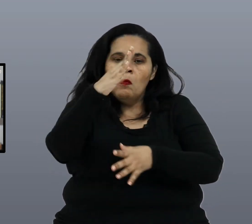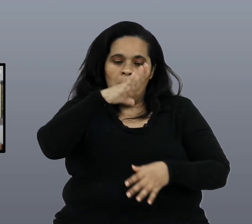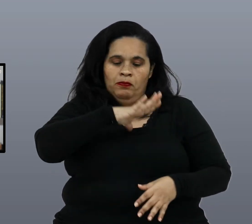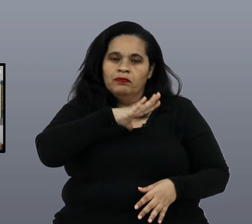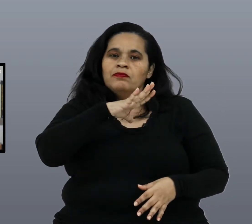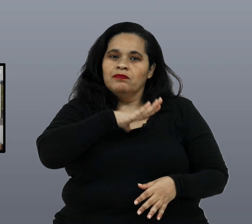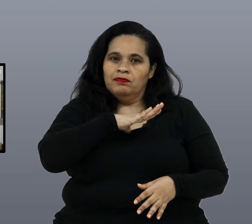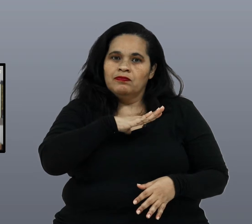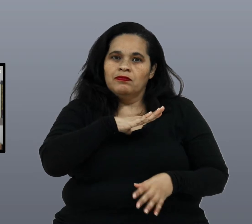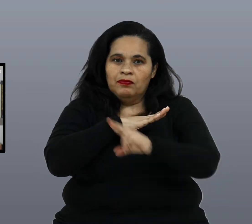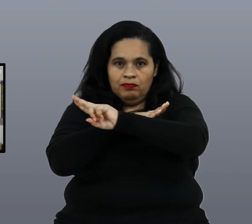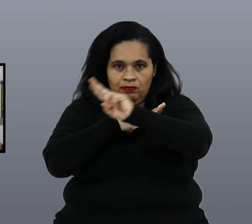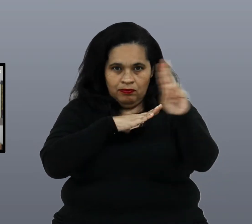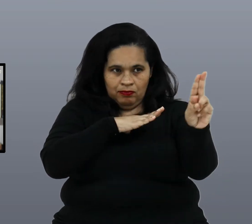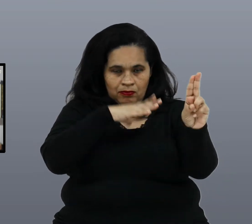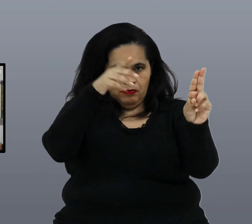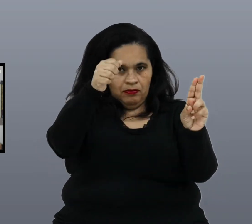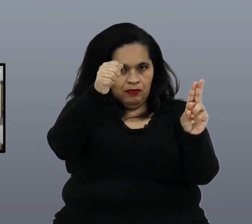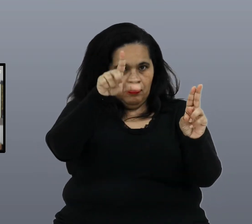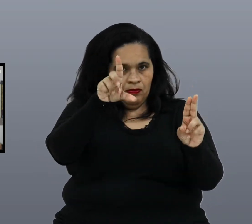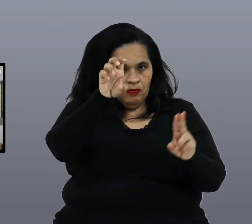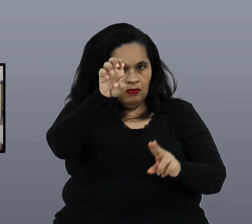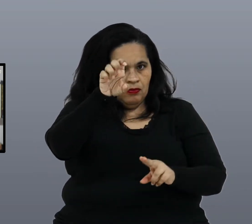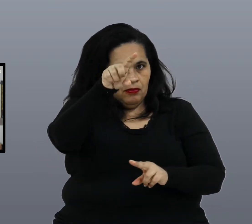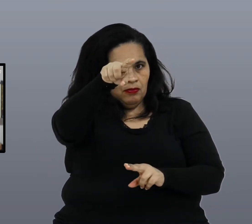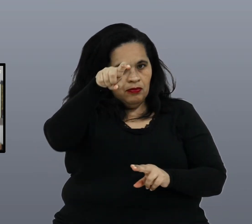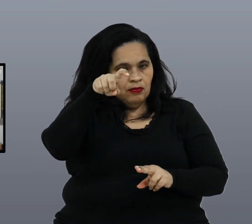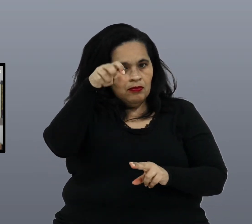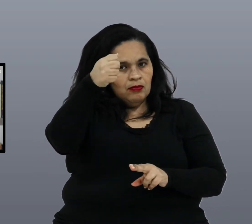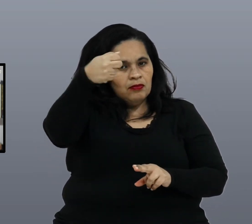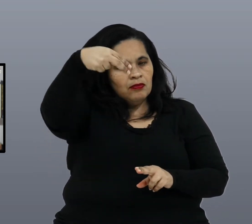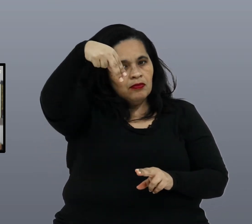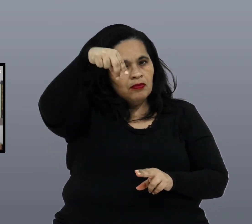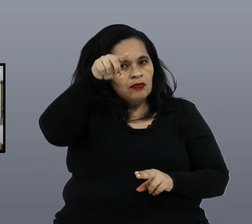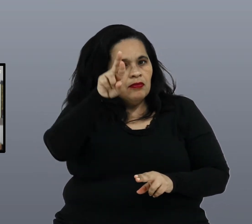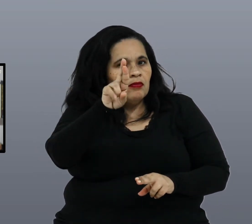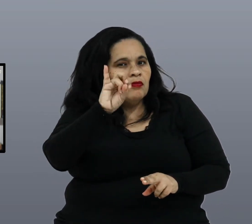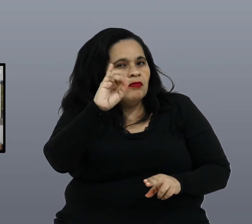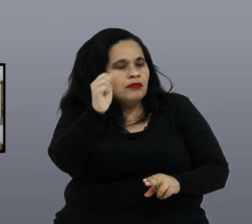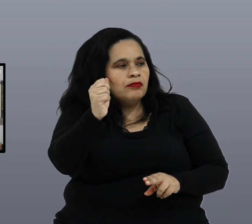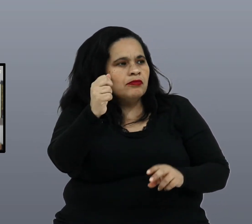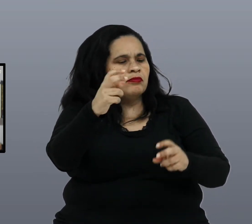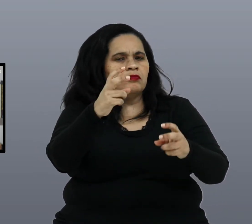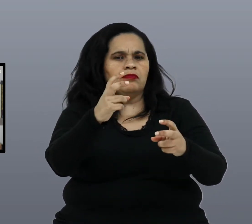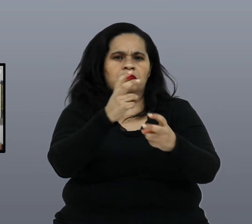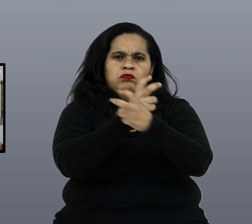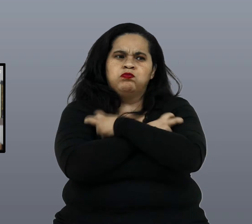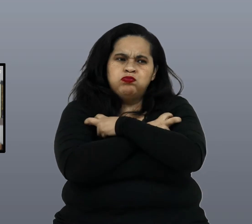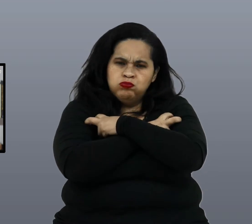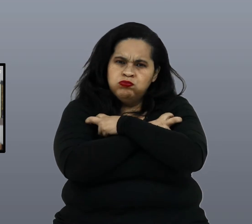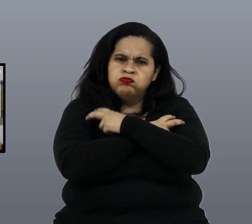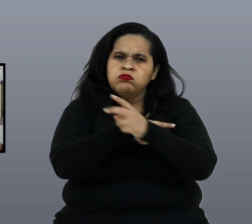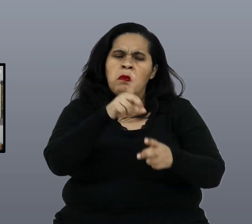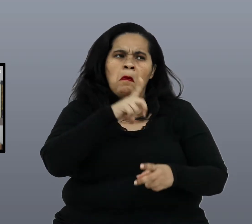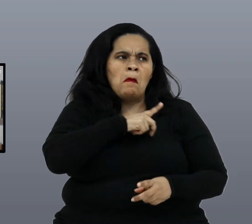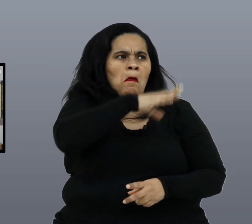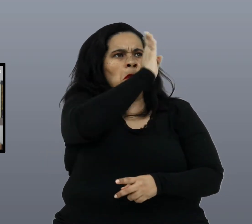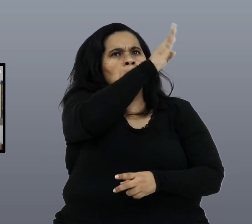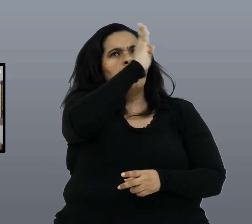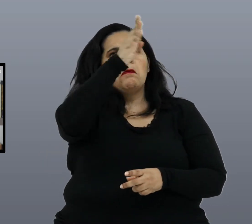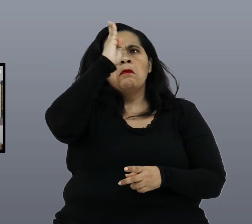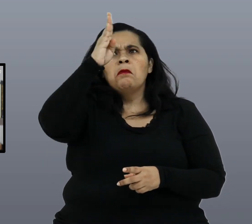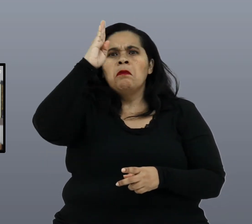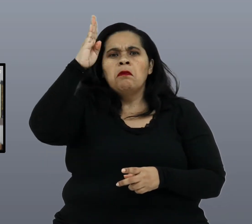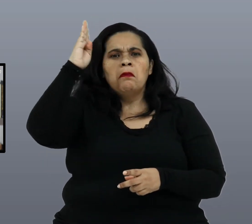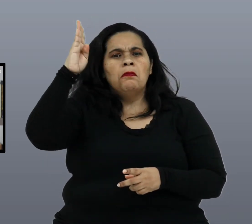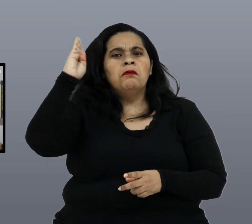Que é Alexandria, lá no Egito. E ali havia a grande biblioteca, né, de Alexandria, foi criada